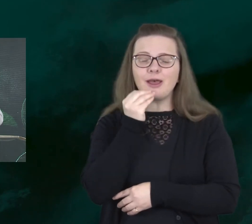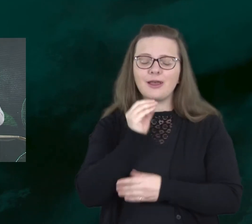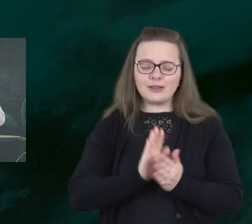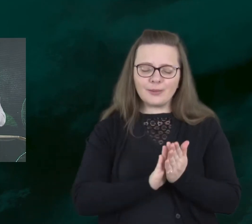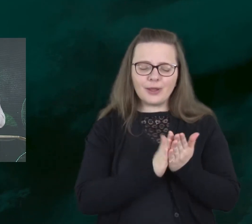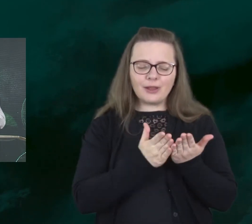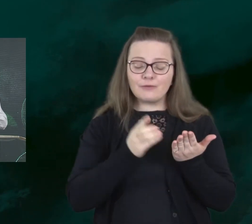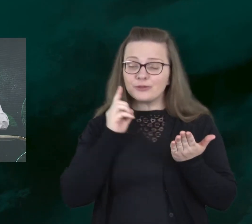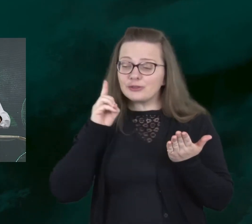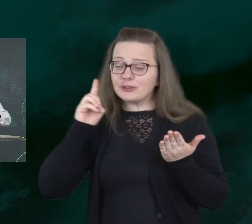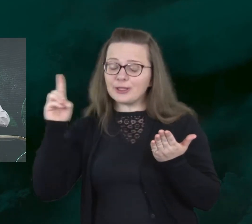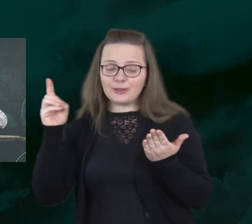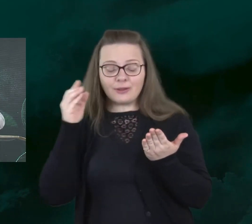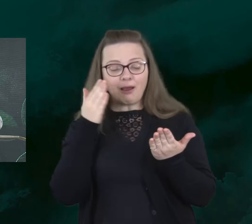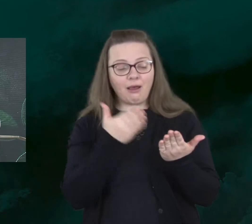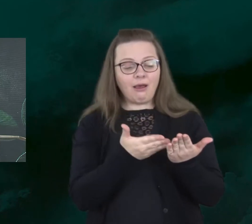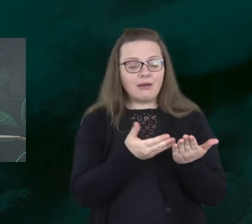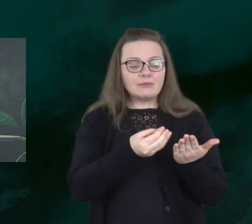o Senhor,